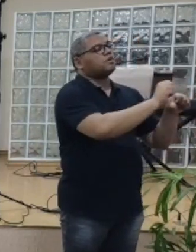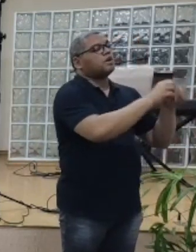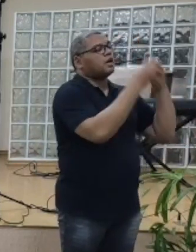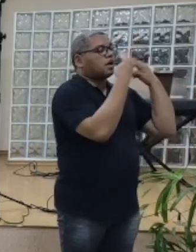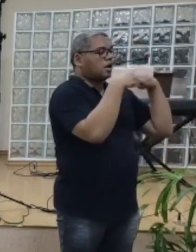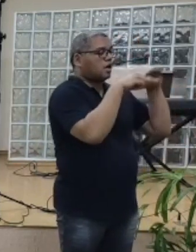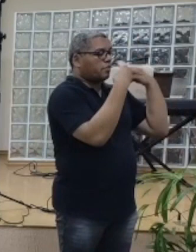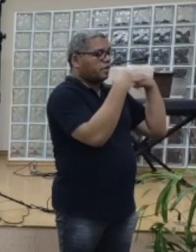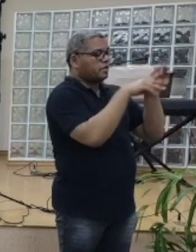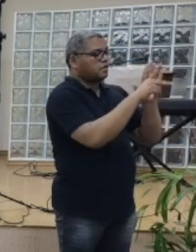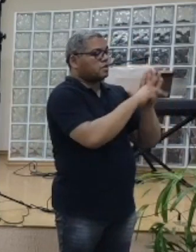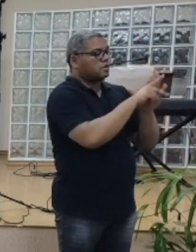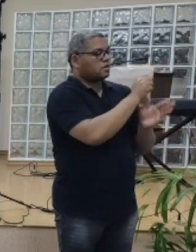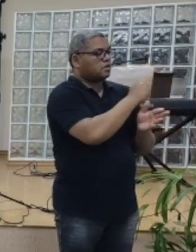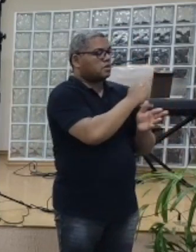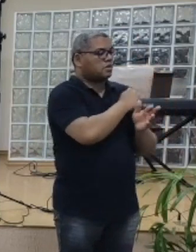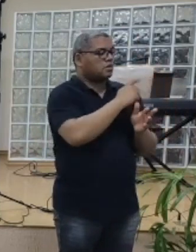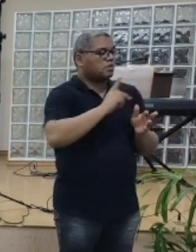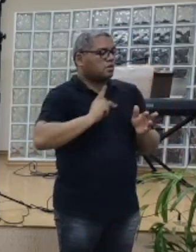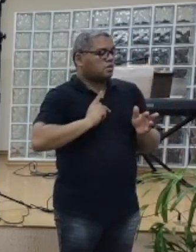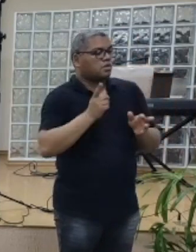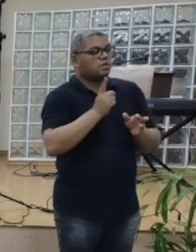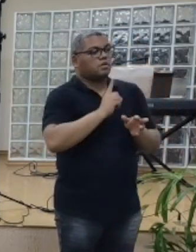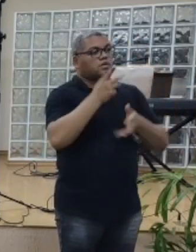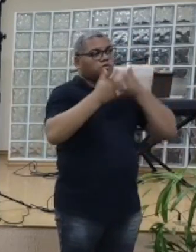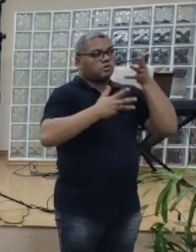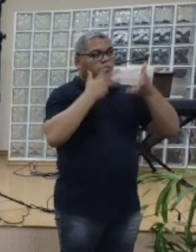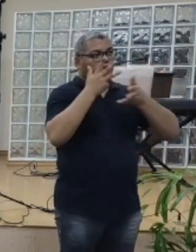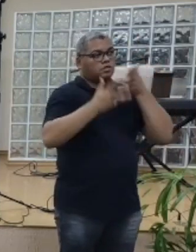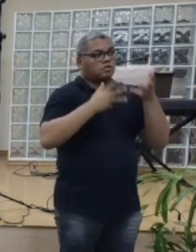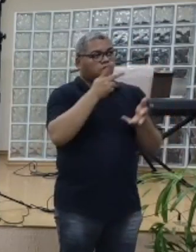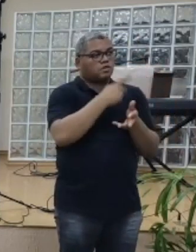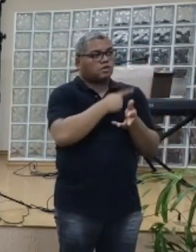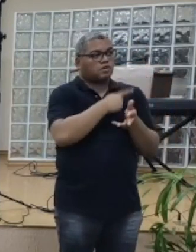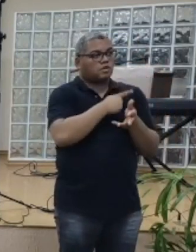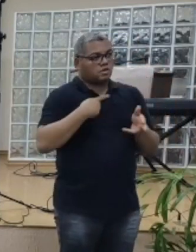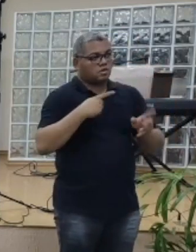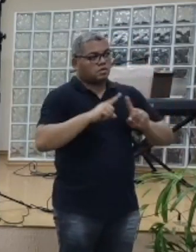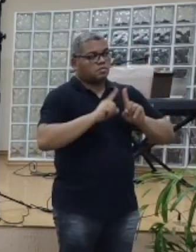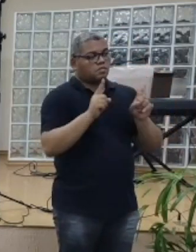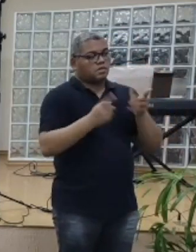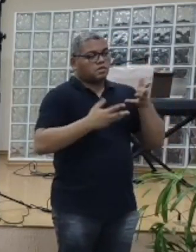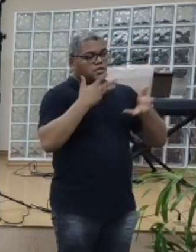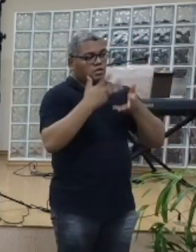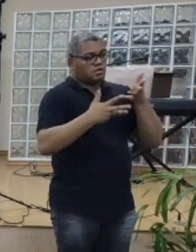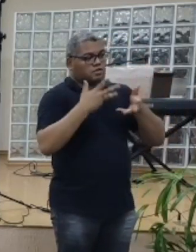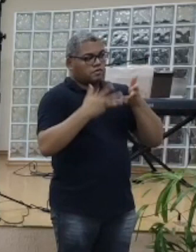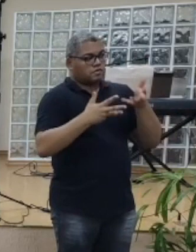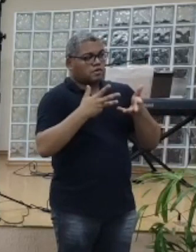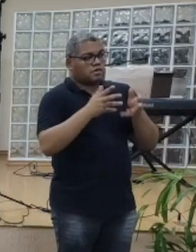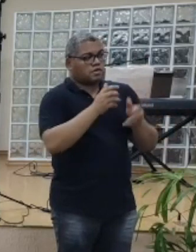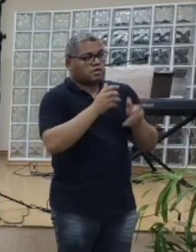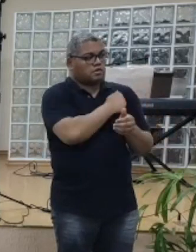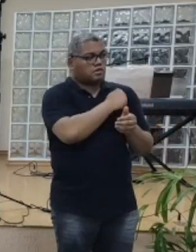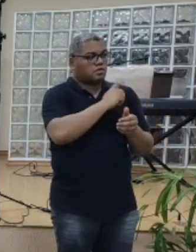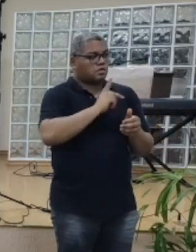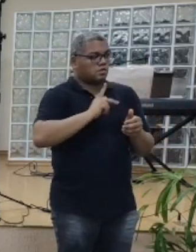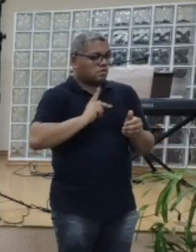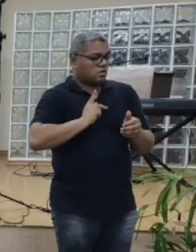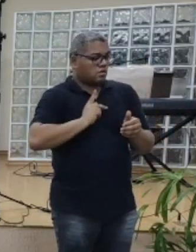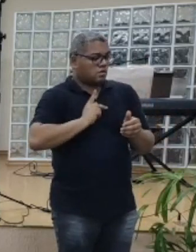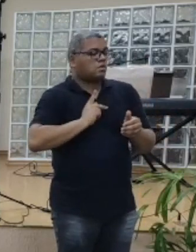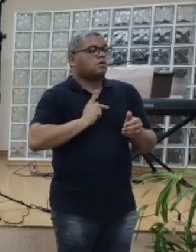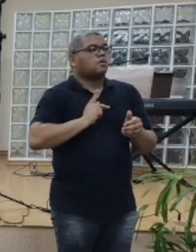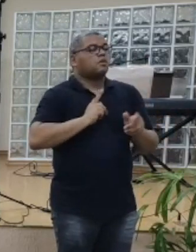aqui, ele não fala só como um pastor, mas ele fala como um apóstolo. Mas,